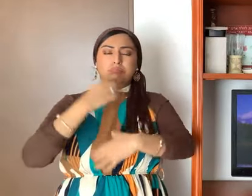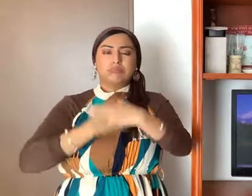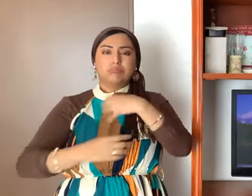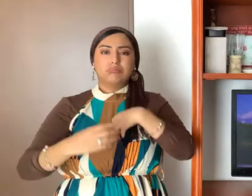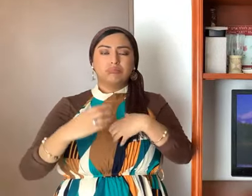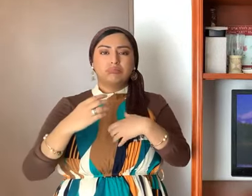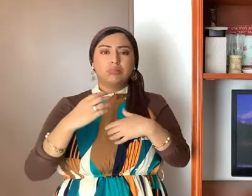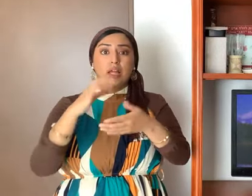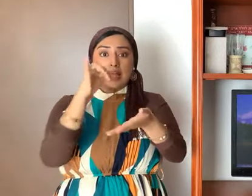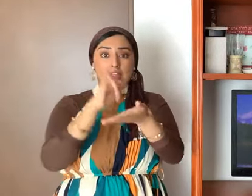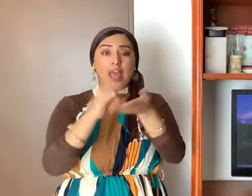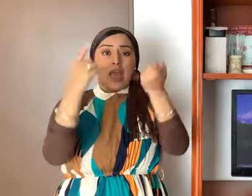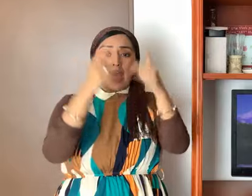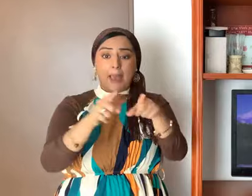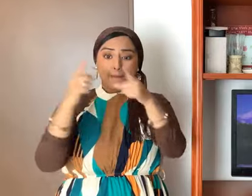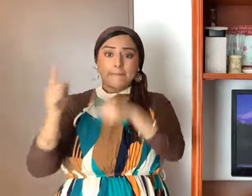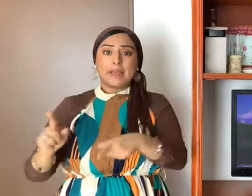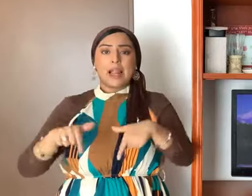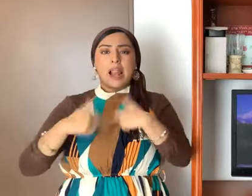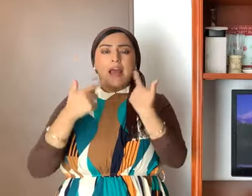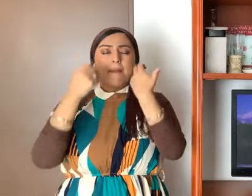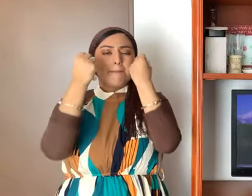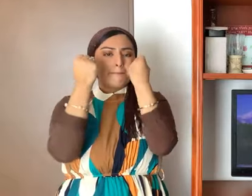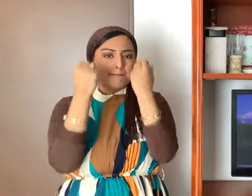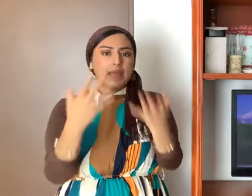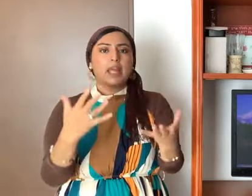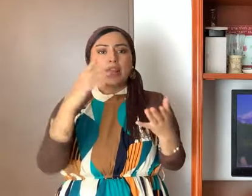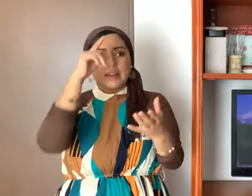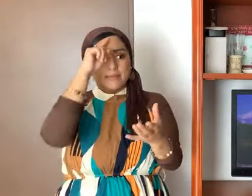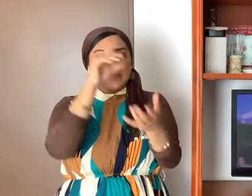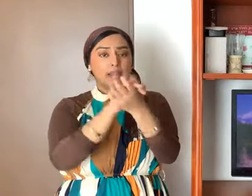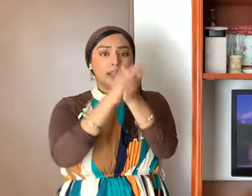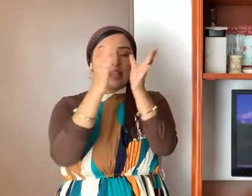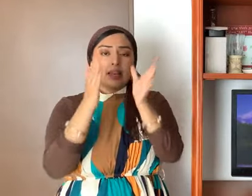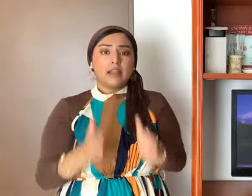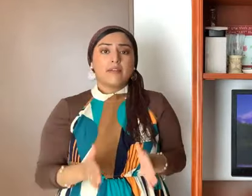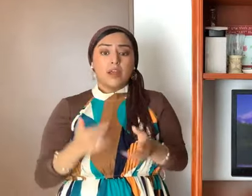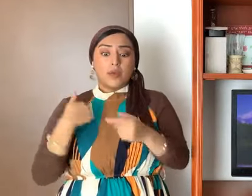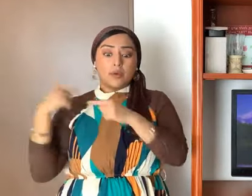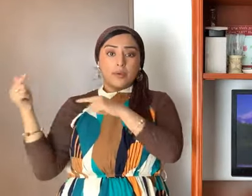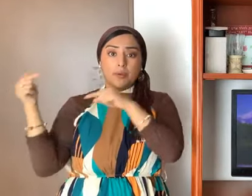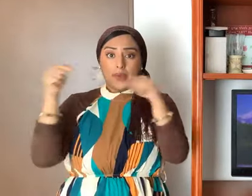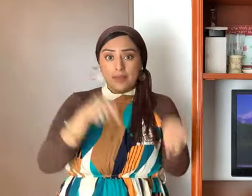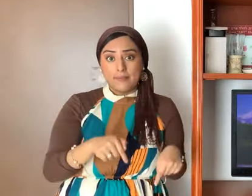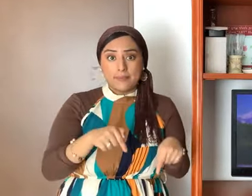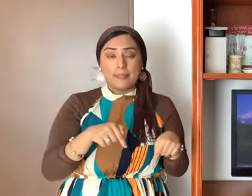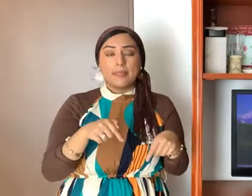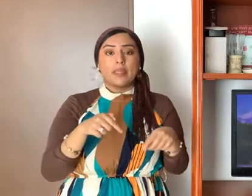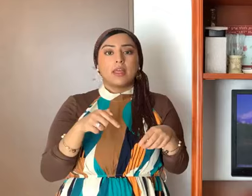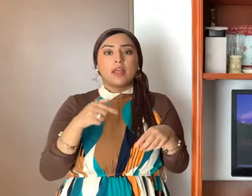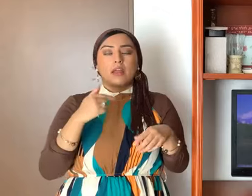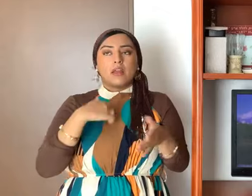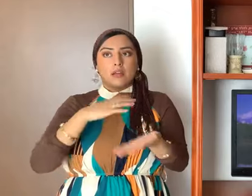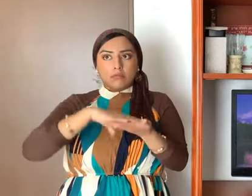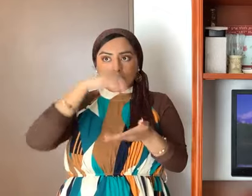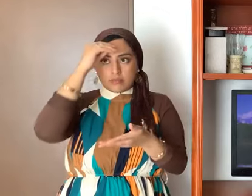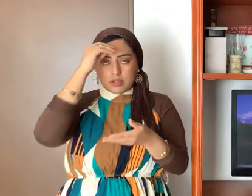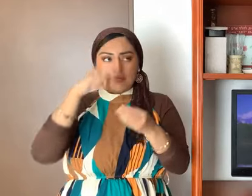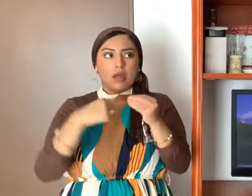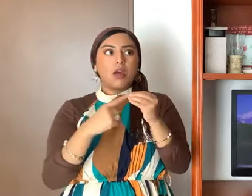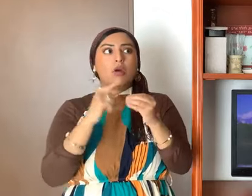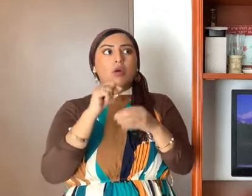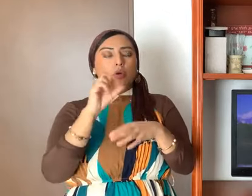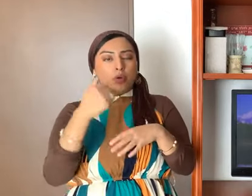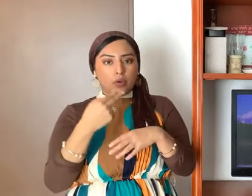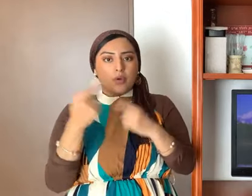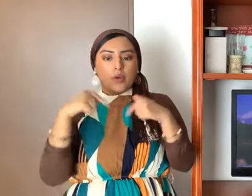Esto pasa en la vida de muchos creyentes, podría decir de todos. Venimos, escuchamos el llamado del Eterno, venimos